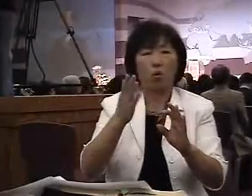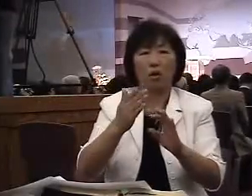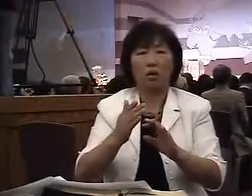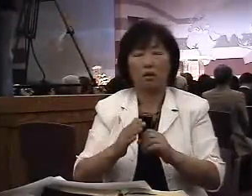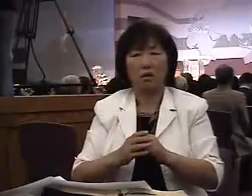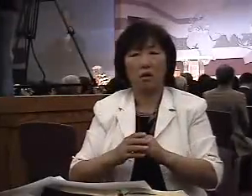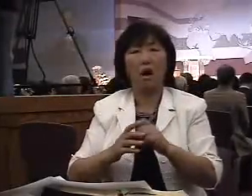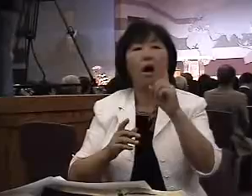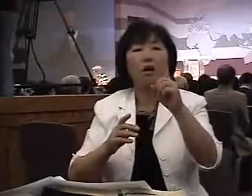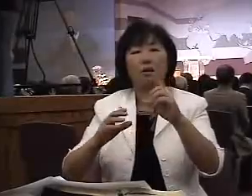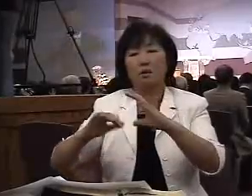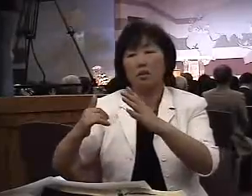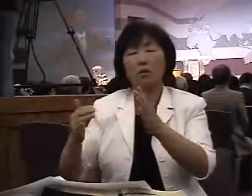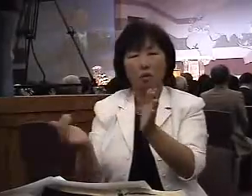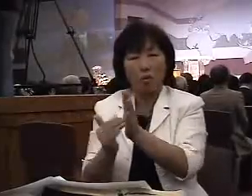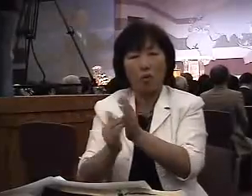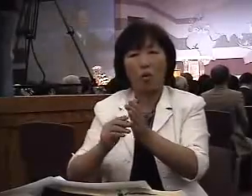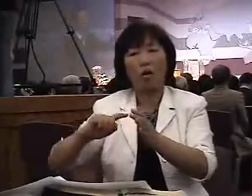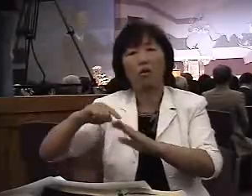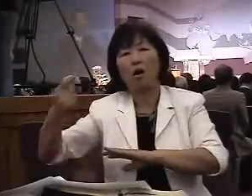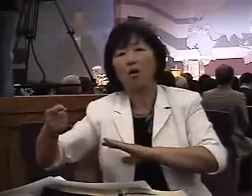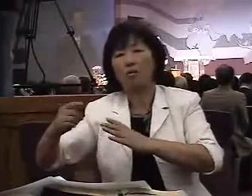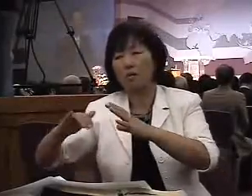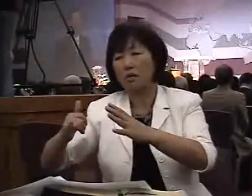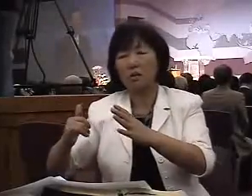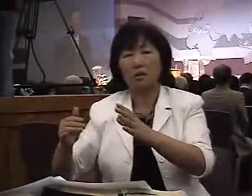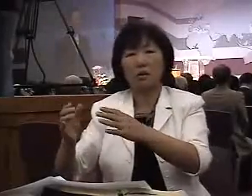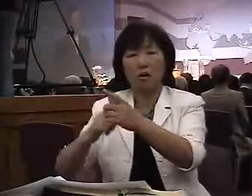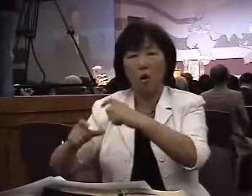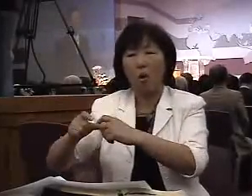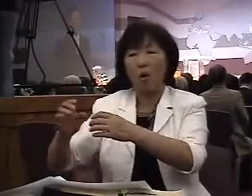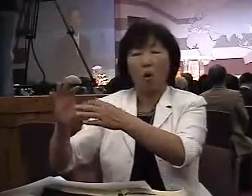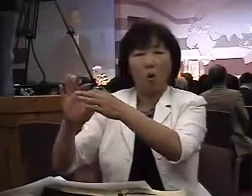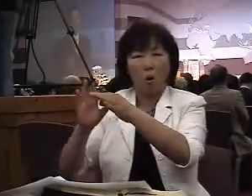지나 다음 세대에 더욱더 크게 역사하지 않을 것입니다.